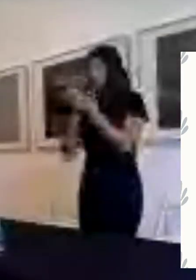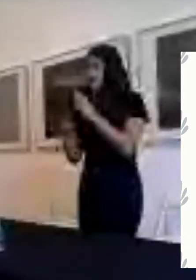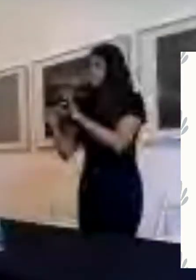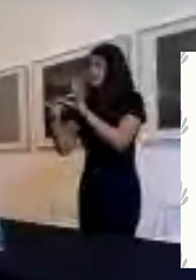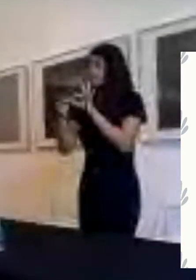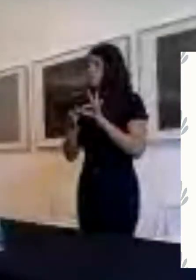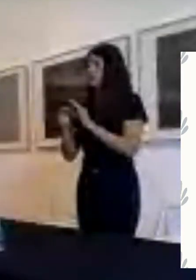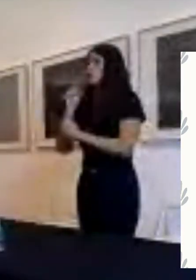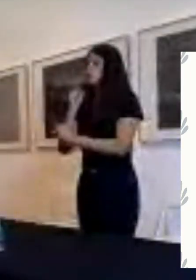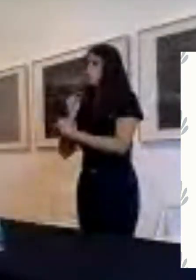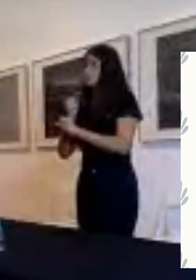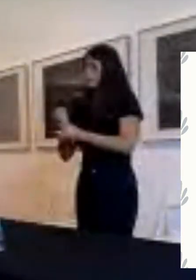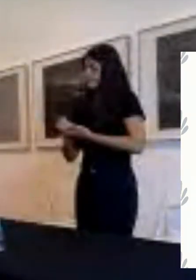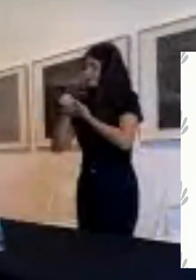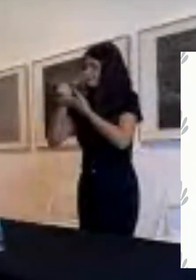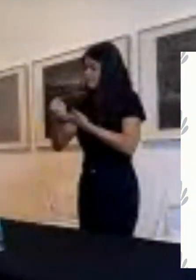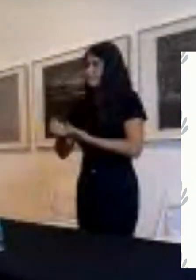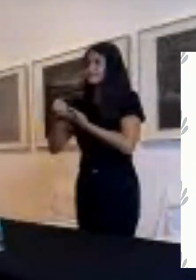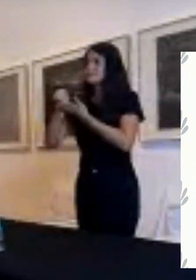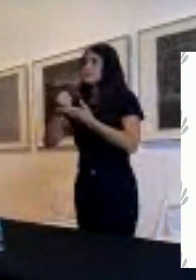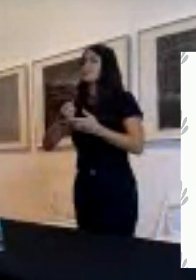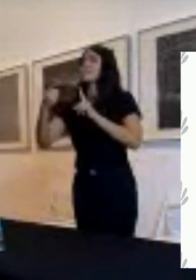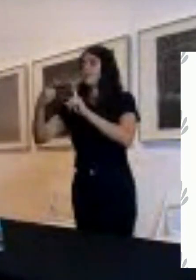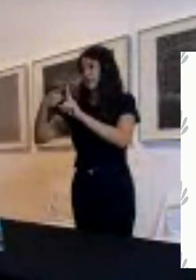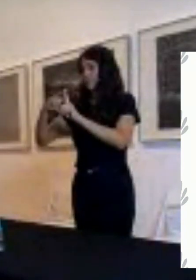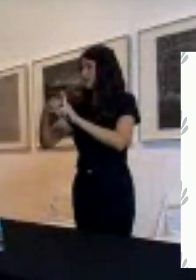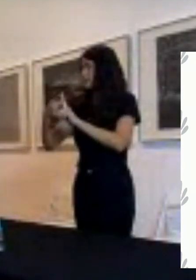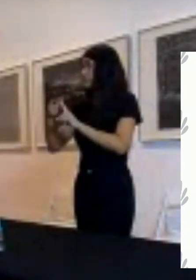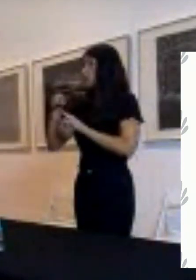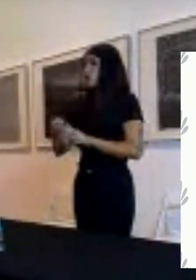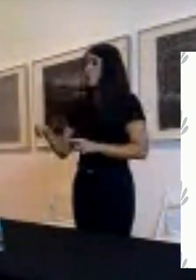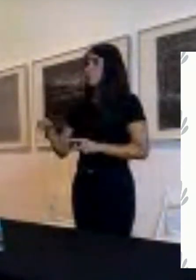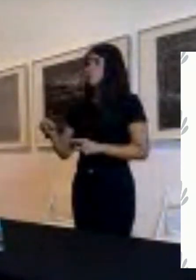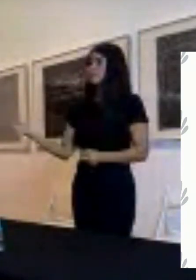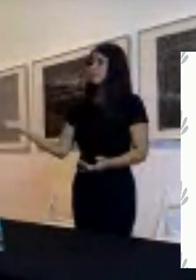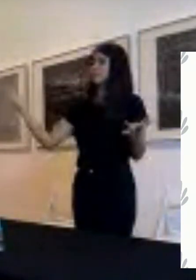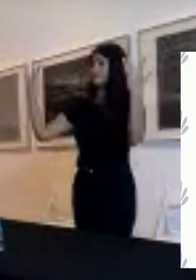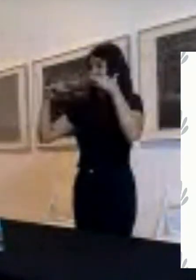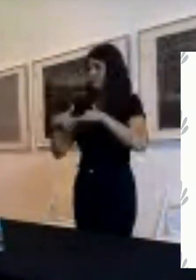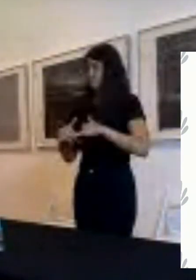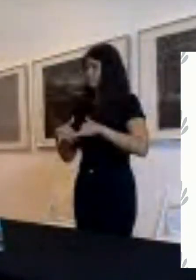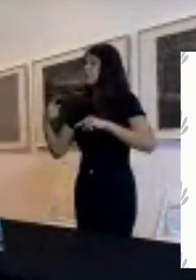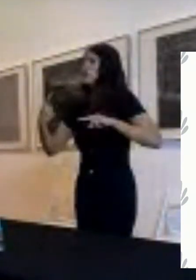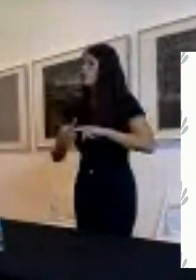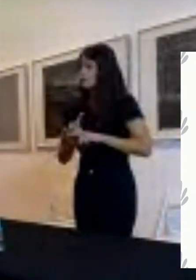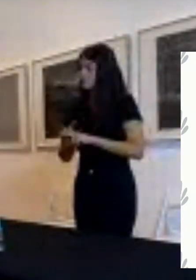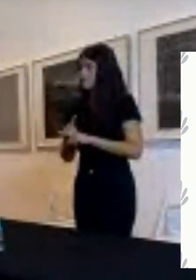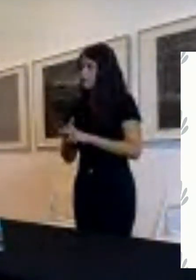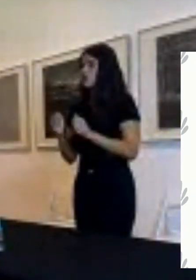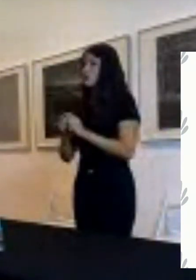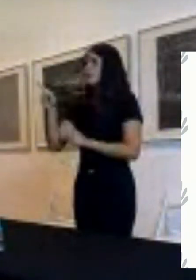un trabajo colaborativo y participativo, que es lo que hoy nos convoca a conversar sobre esto, con